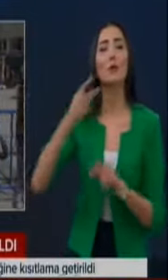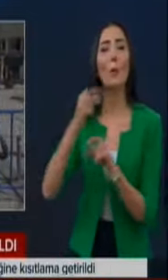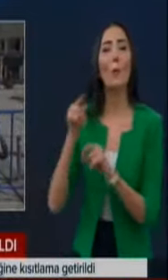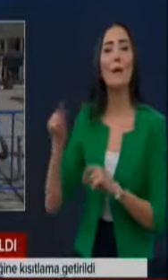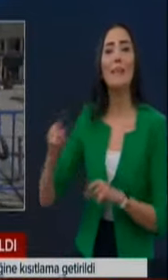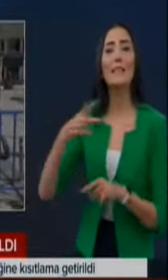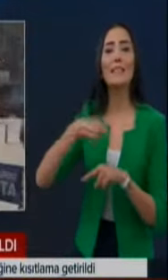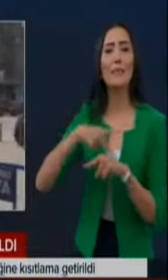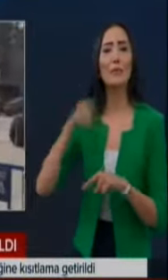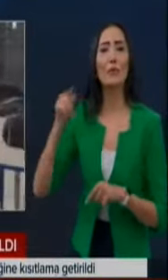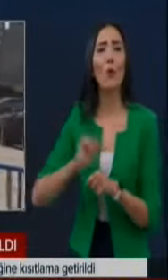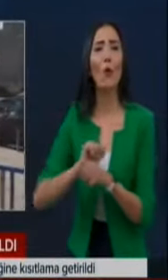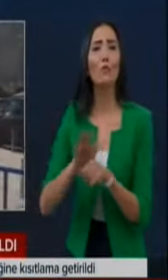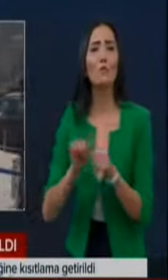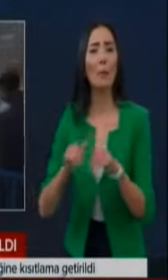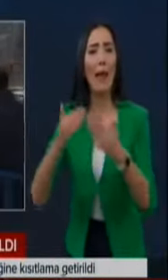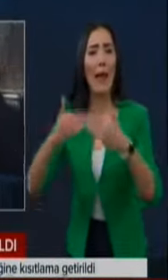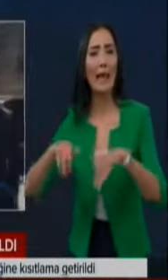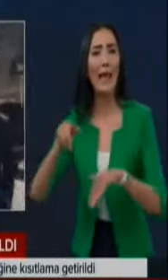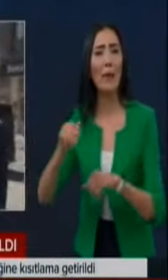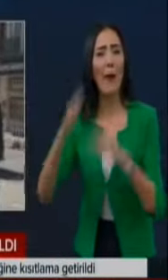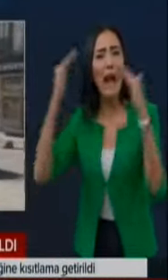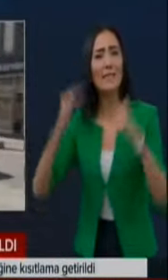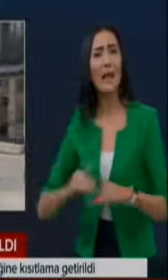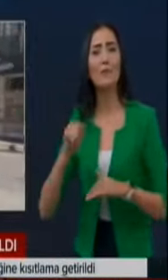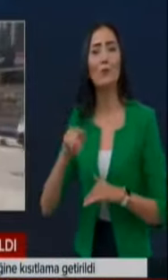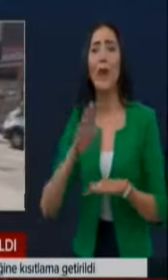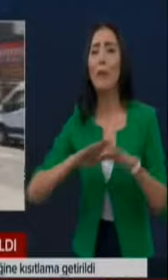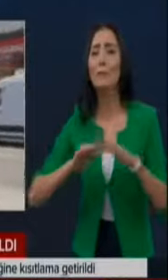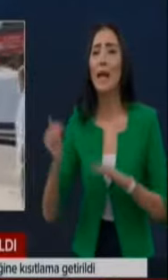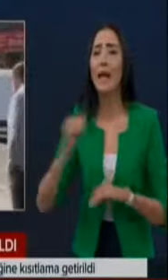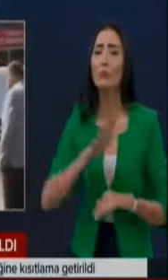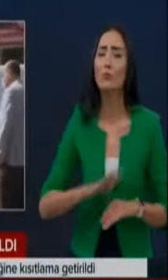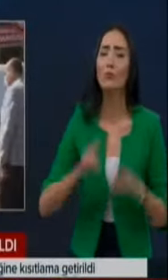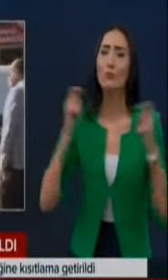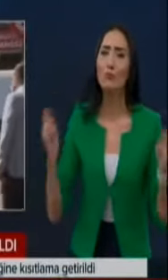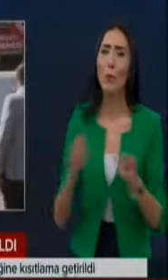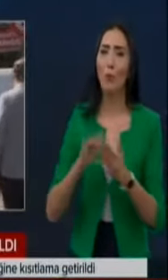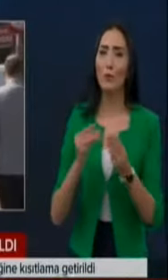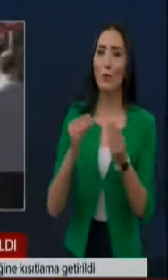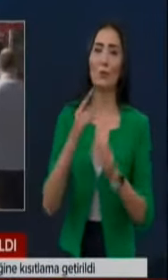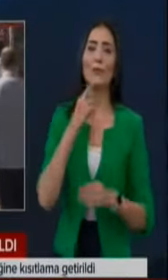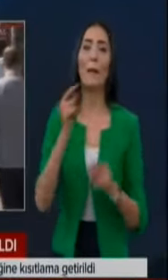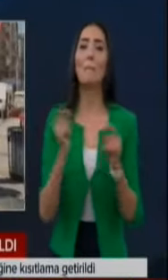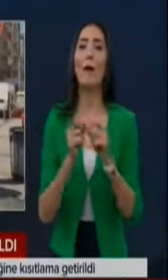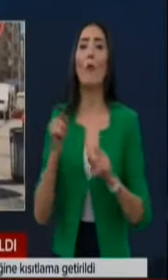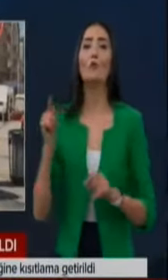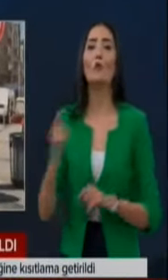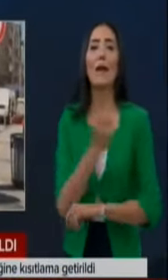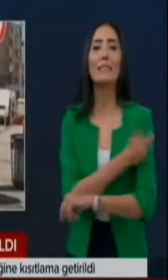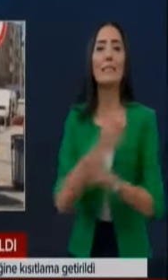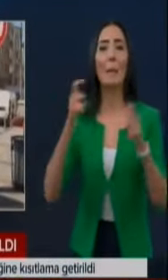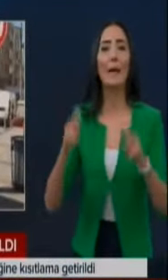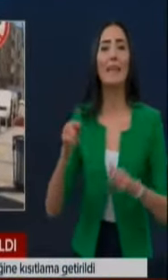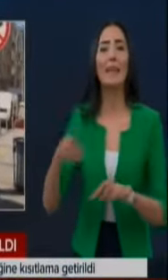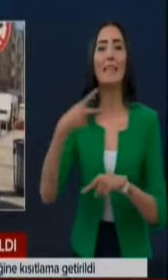Ömer Arısoy, Zeytinburnu'nda koronavirüs yayılımını engellemek, azaltmak üzere elimizden gelen bütün gayreti ortaya koyuyoruz dedi. Beyoğlu'nda da